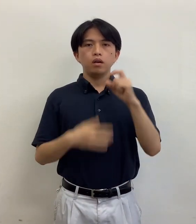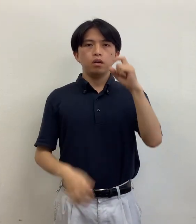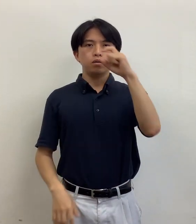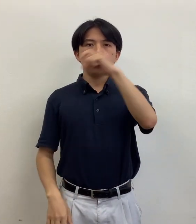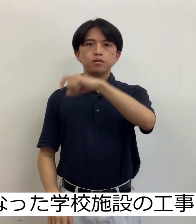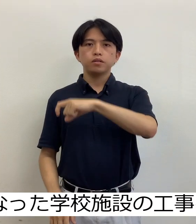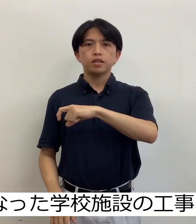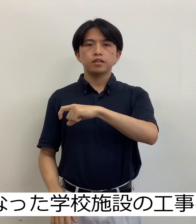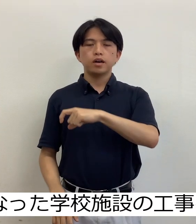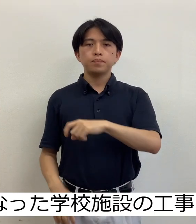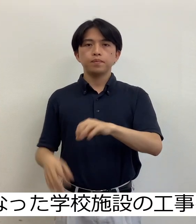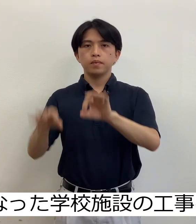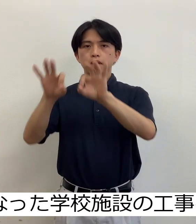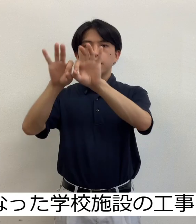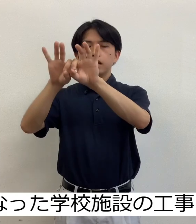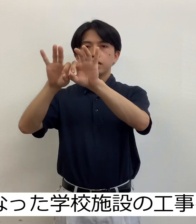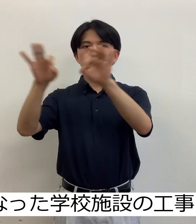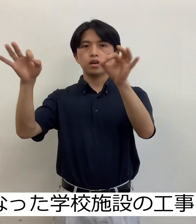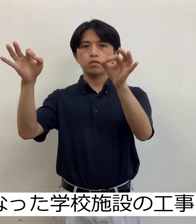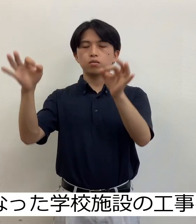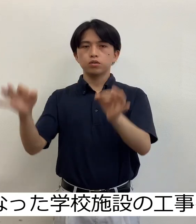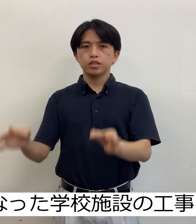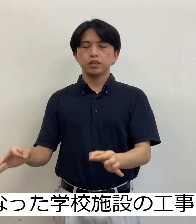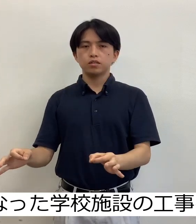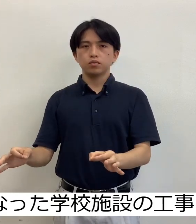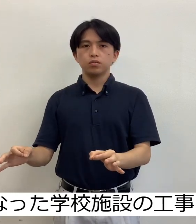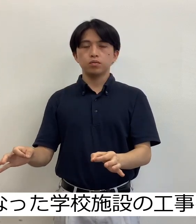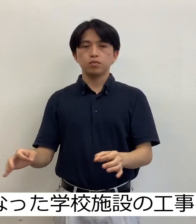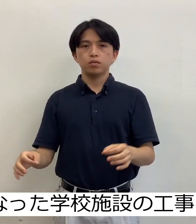古くなった学校施設の